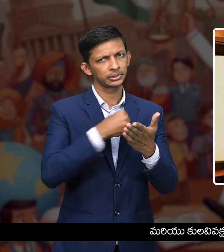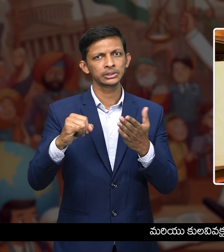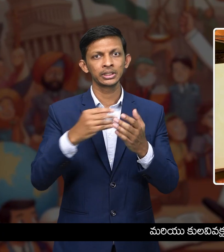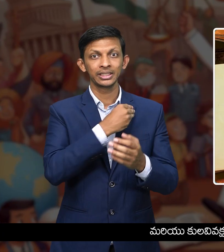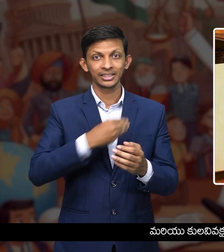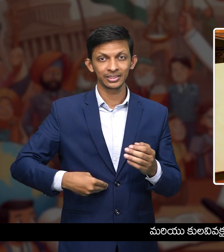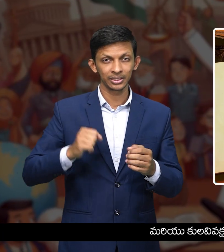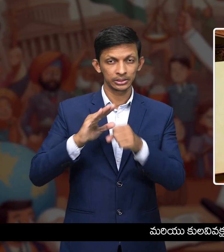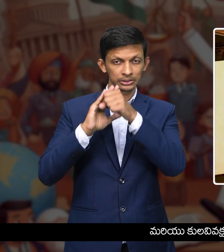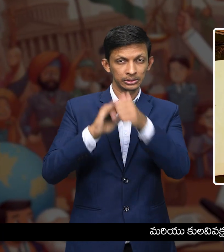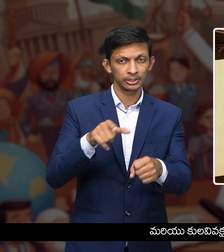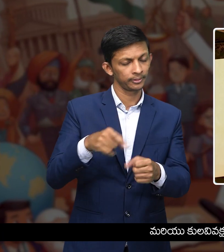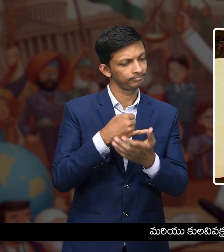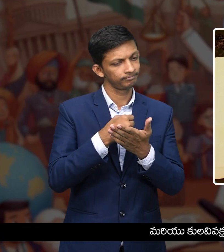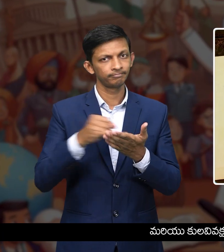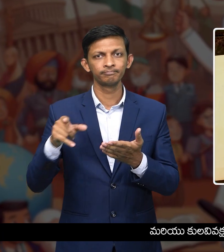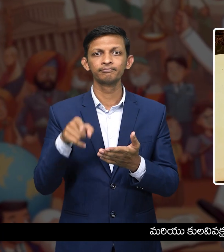నిర్మూలనకు ప్రభుత్వం కట్టుబడి ఉన్నది.